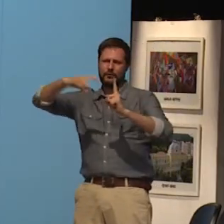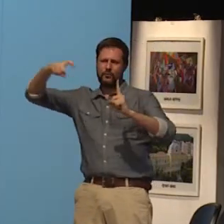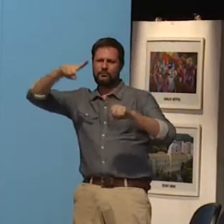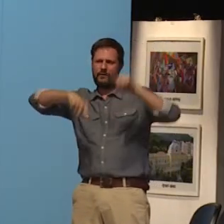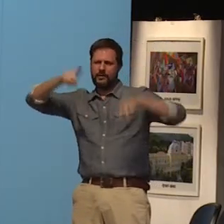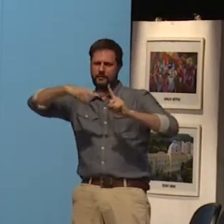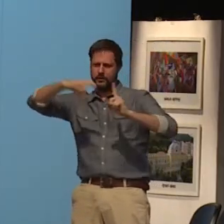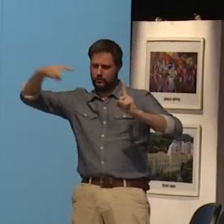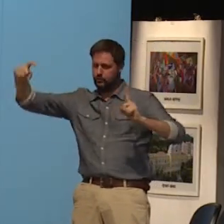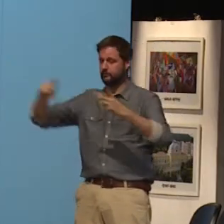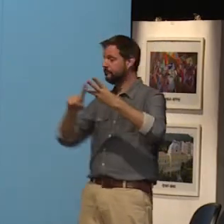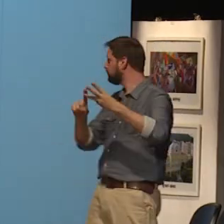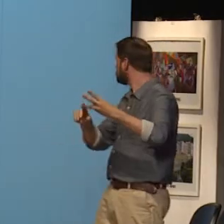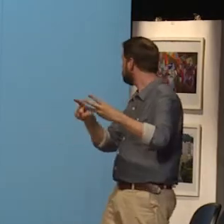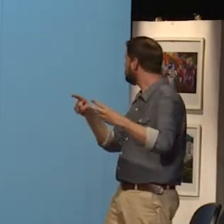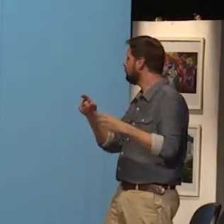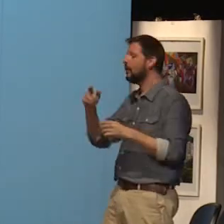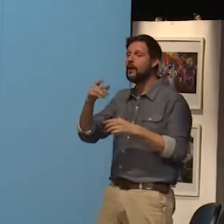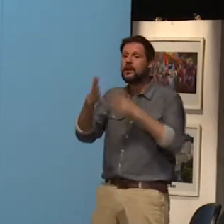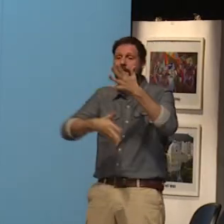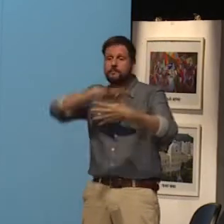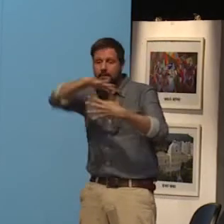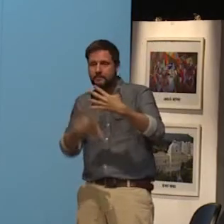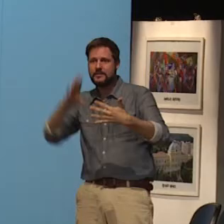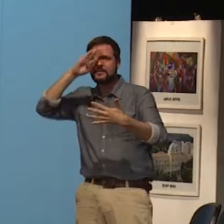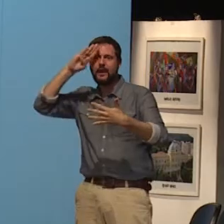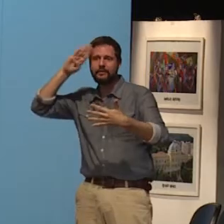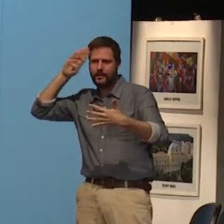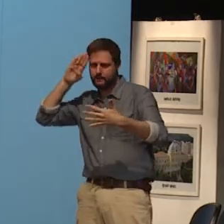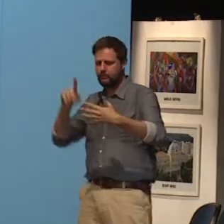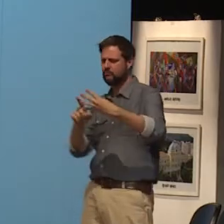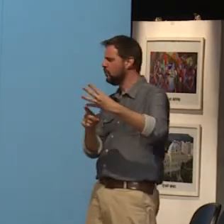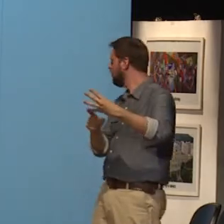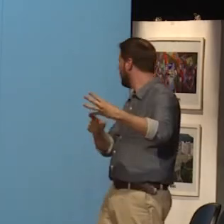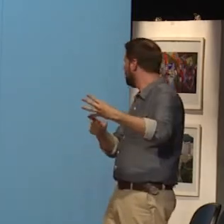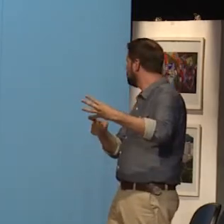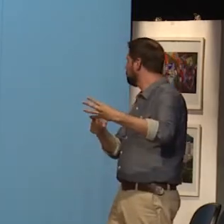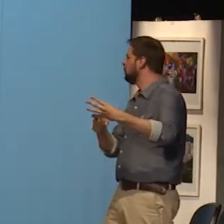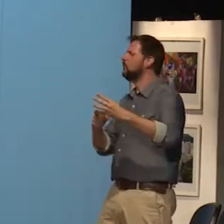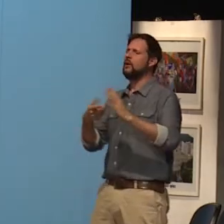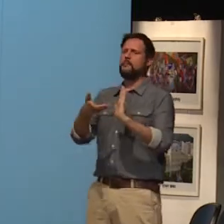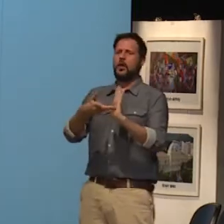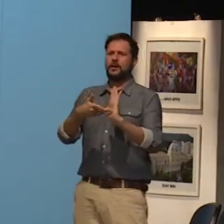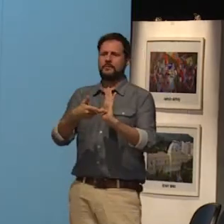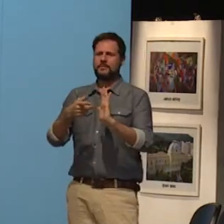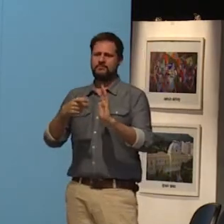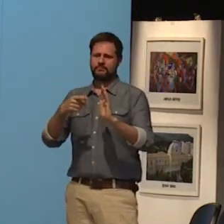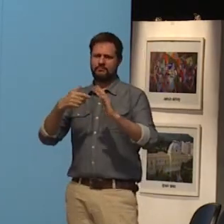esse levantamento demográfico de gráficos, através de gráficos, a Libras no meio acadêmico e o exame